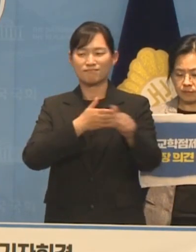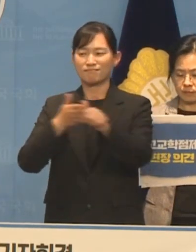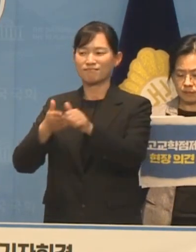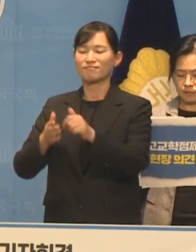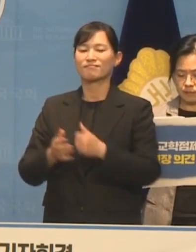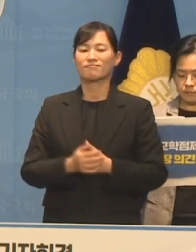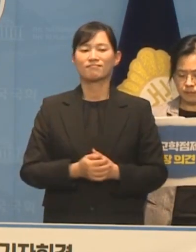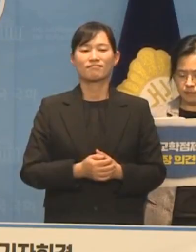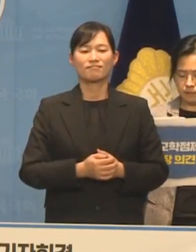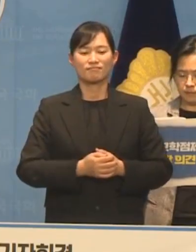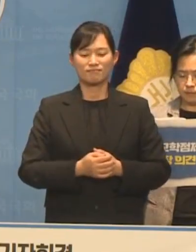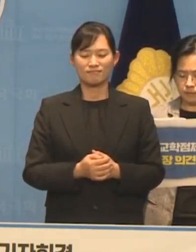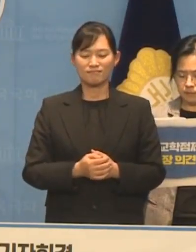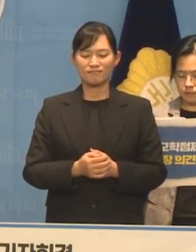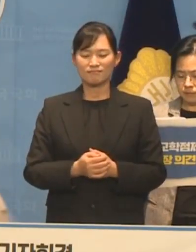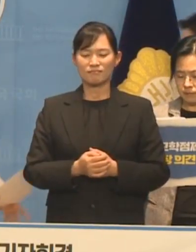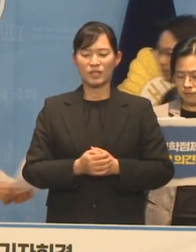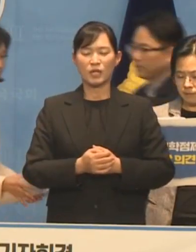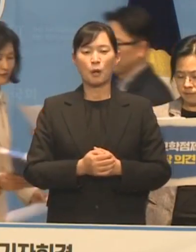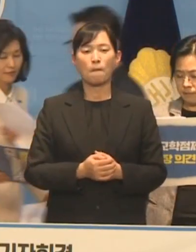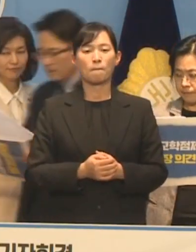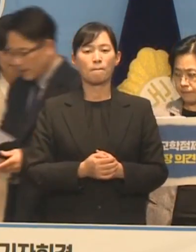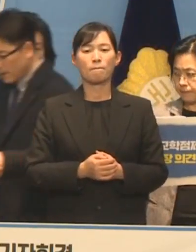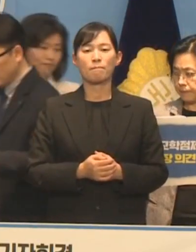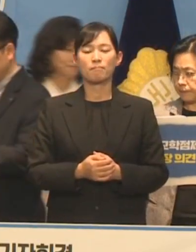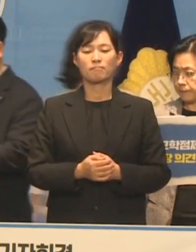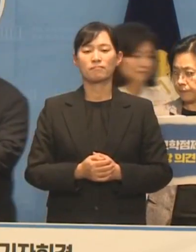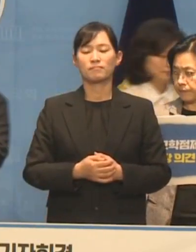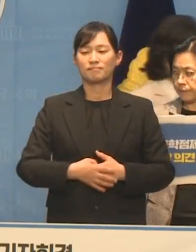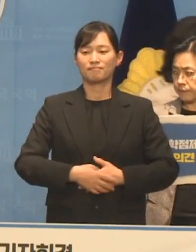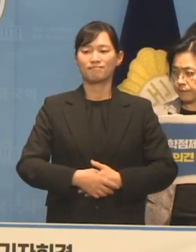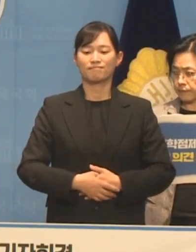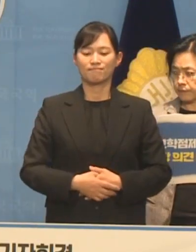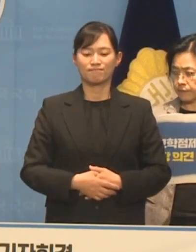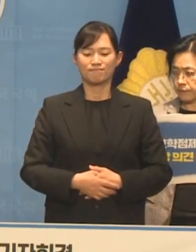부탁드립니다. 백승진 정책위원장님.